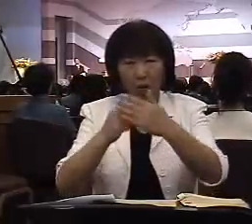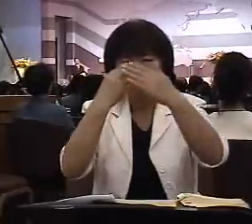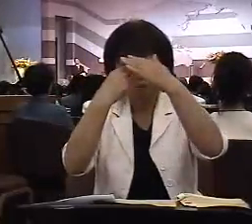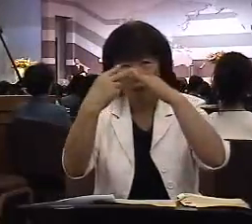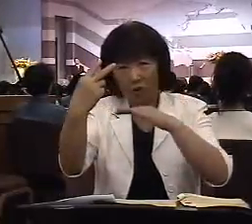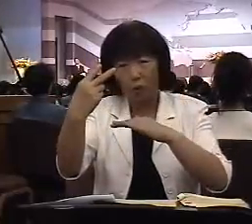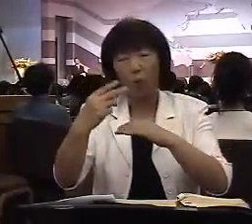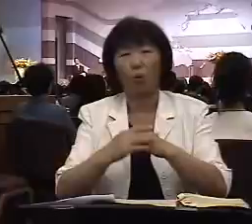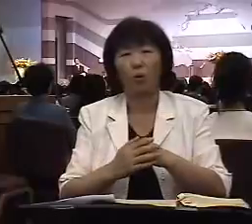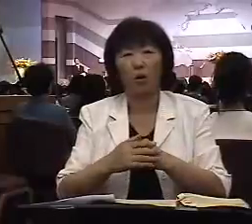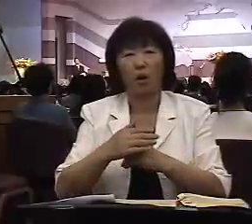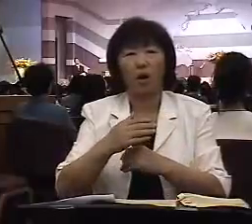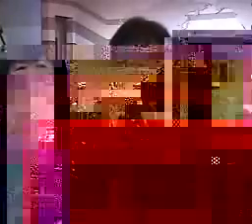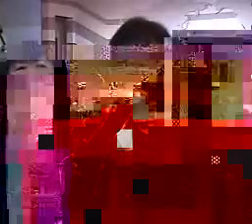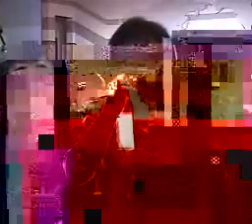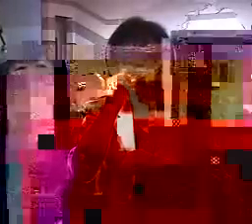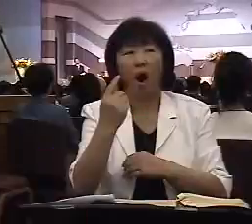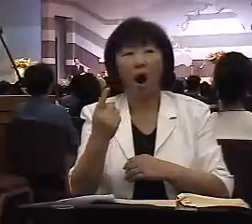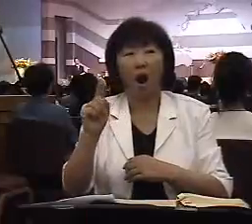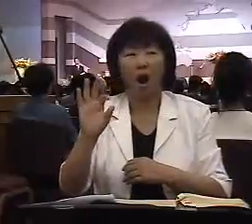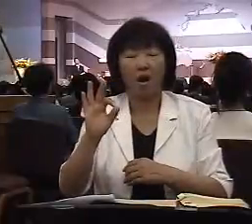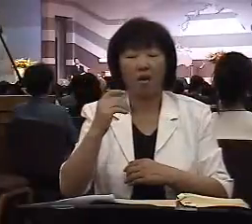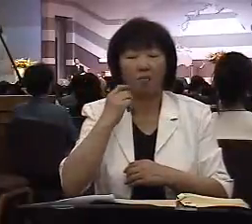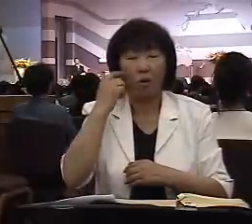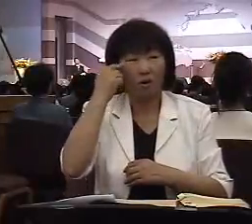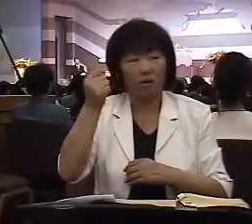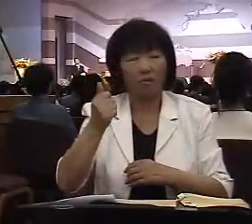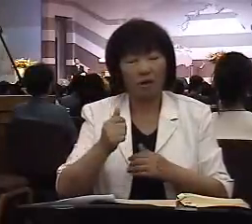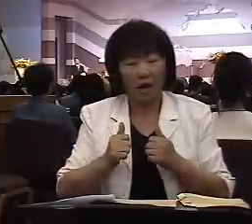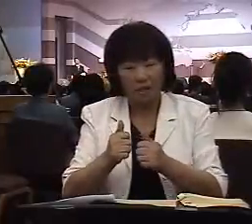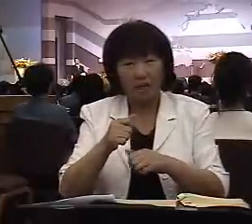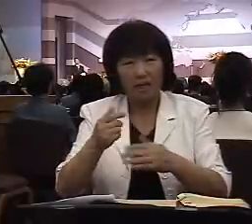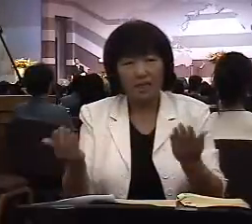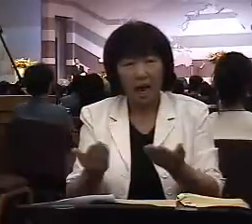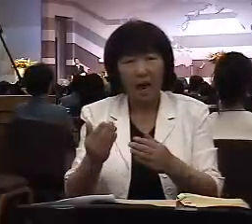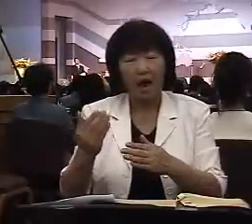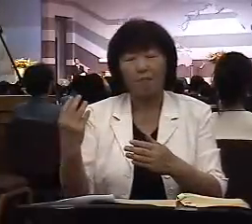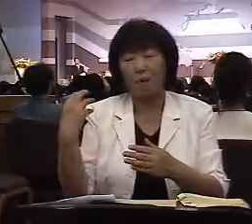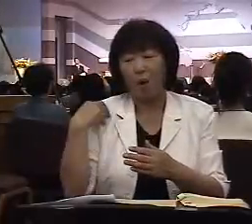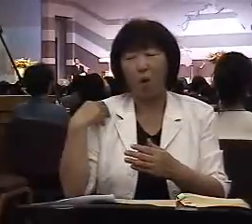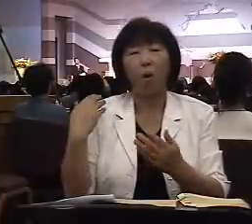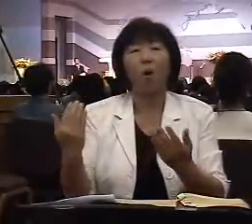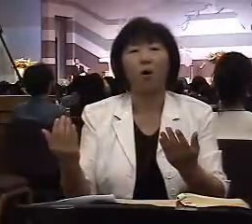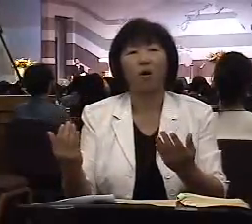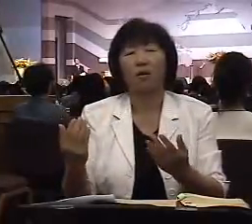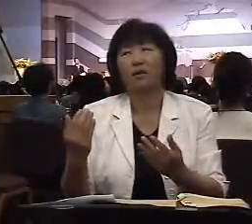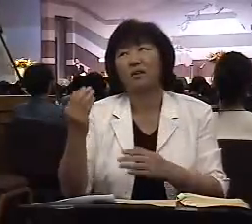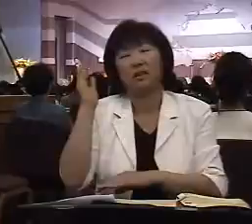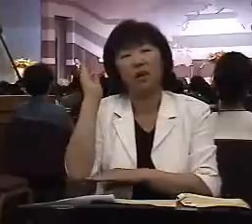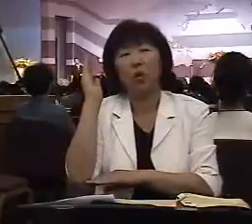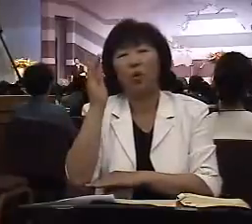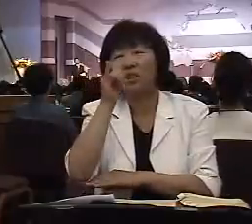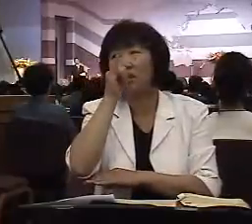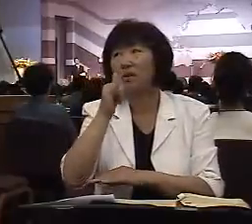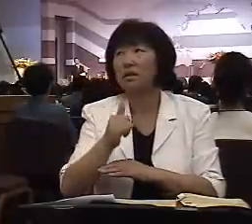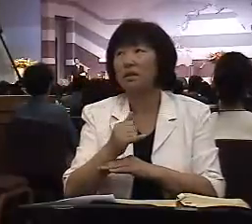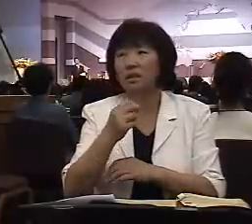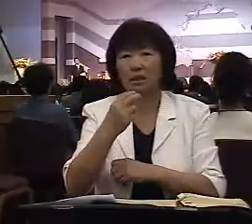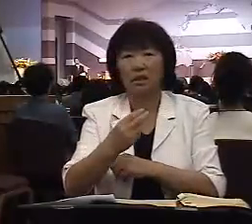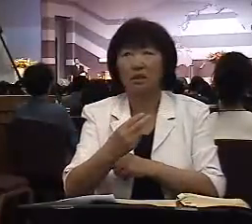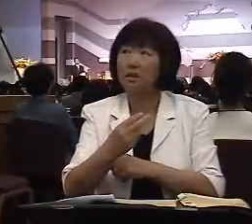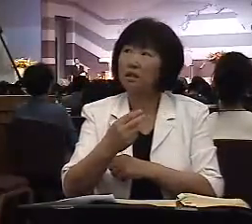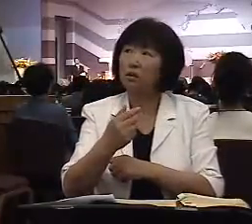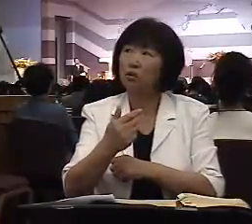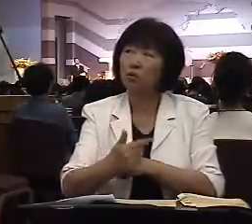박 목사님의 그 하나님을 향한 간절한 그 사명감을 여러분들이 보시게 될 것입니다. 2년 동안 선임 사역